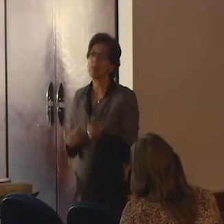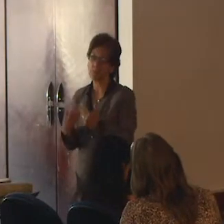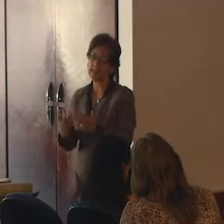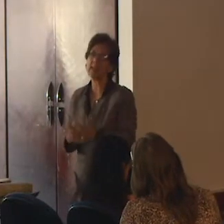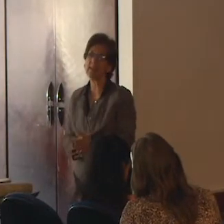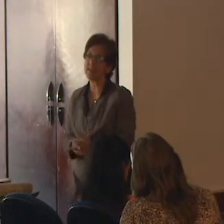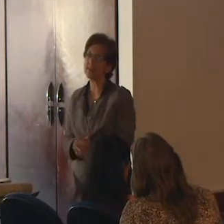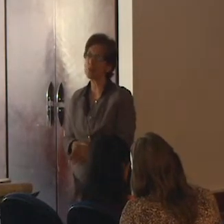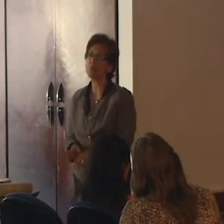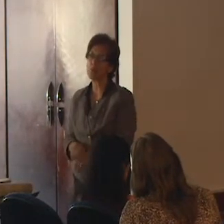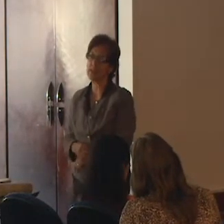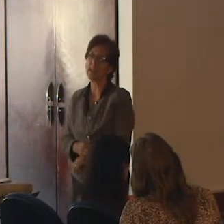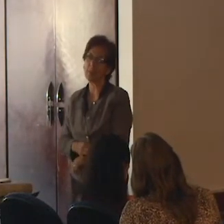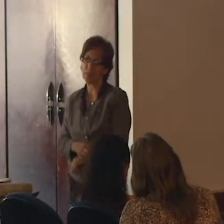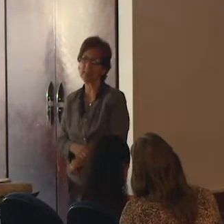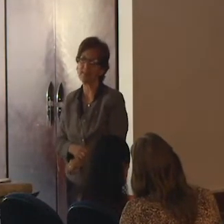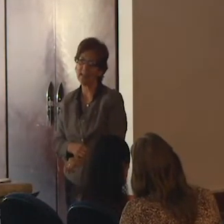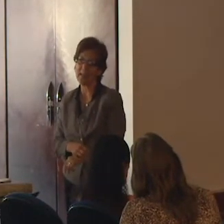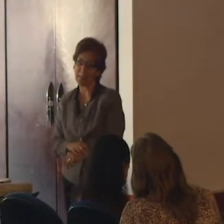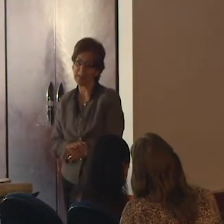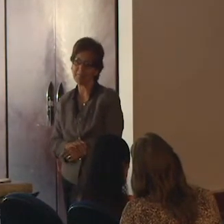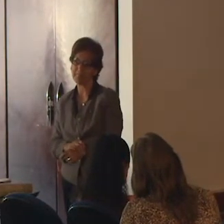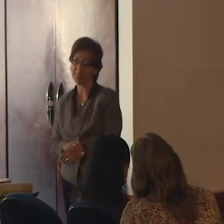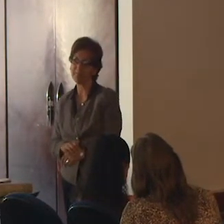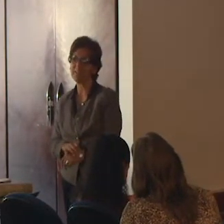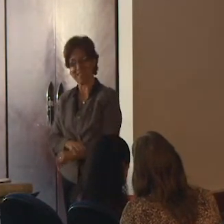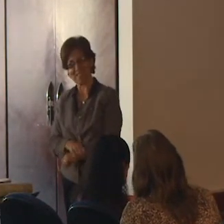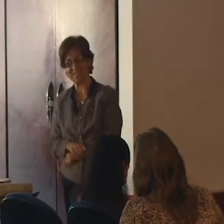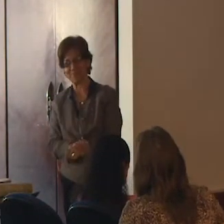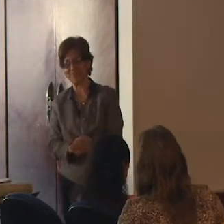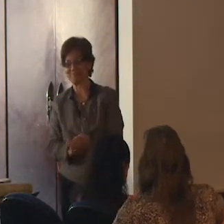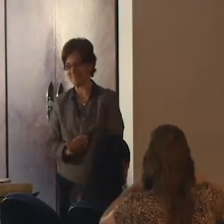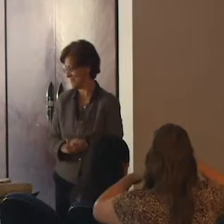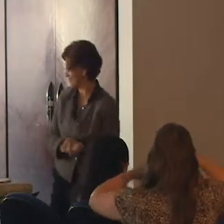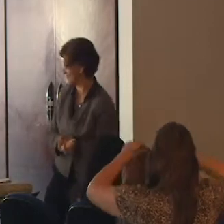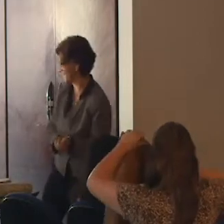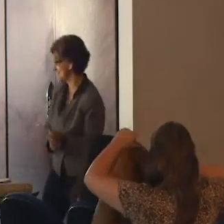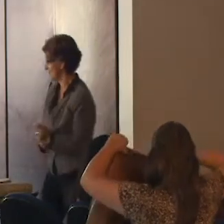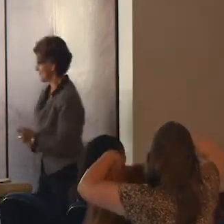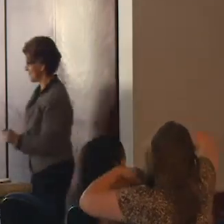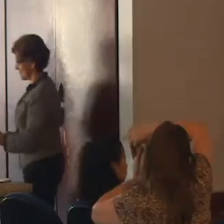es igual a nosotros, pues ahí entendemos por qué la apuesta vale la